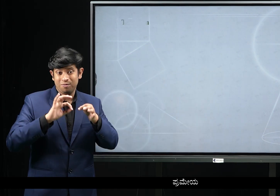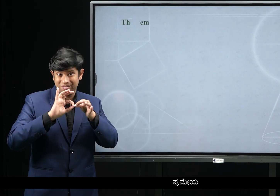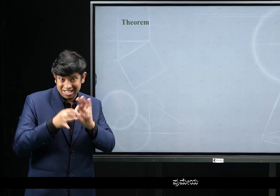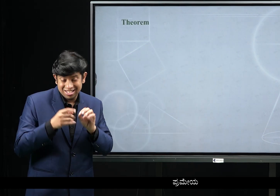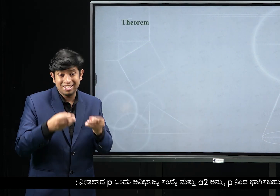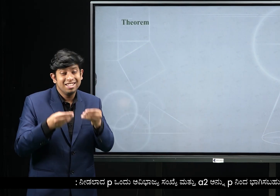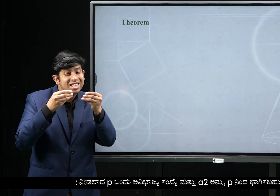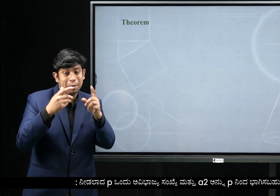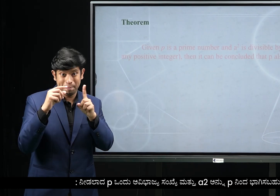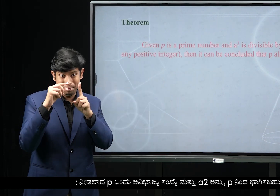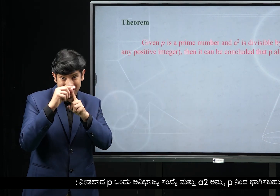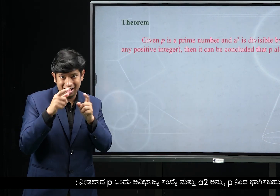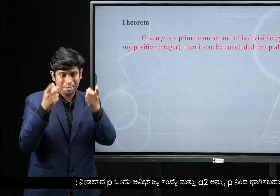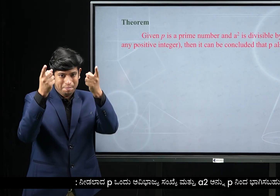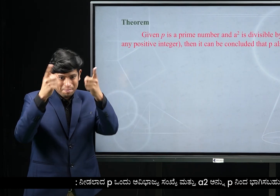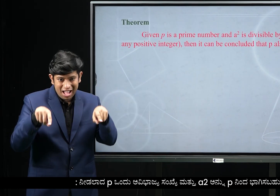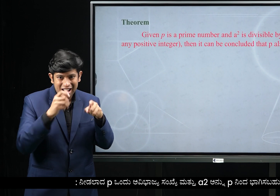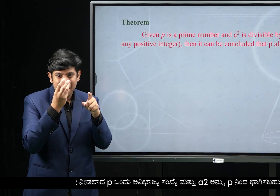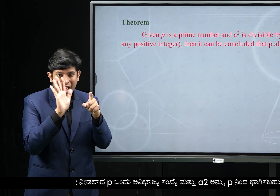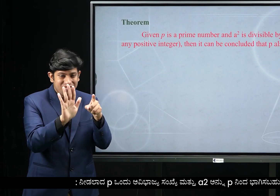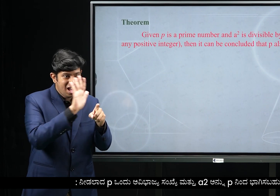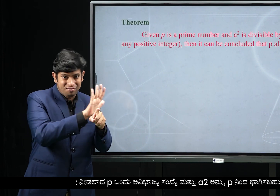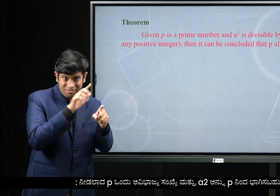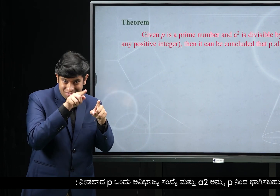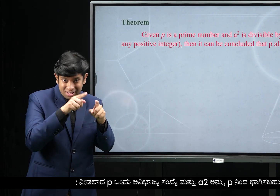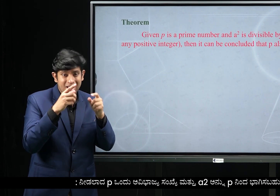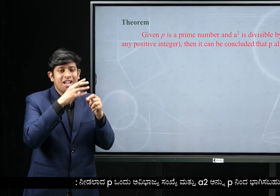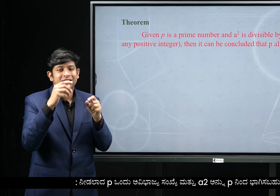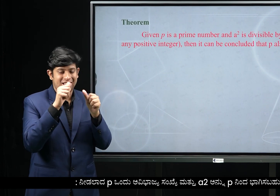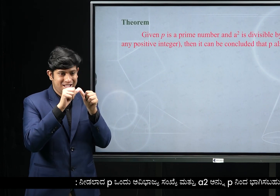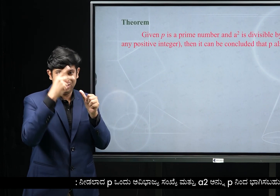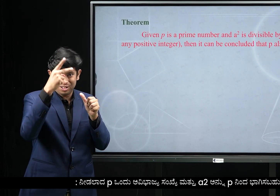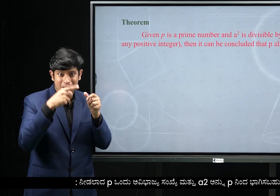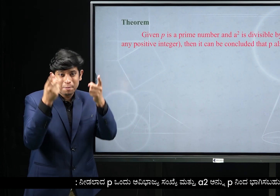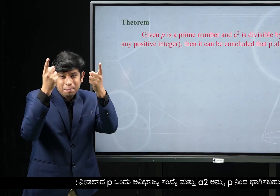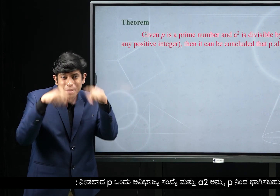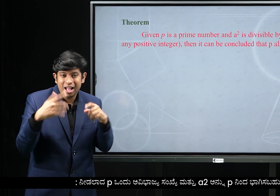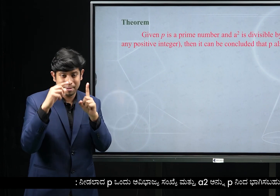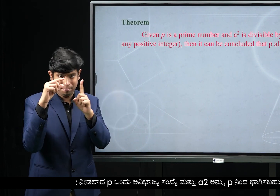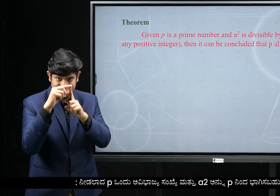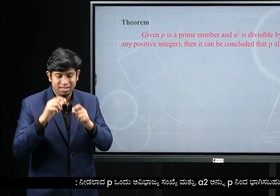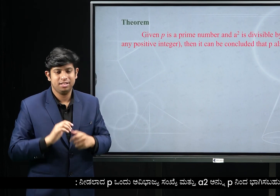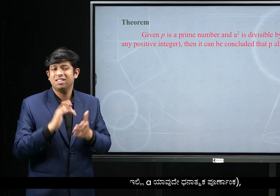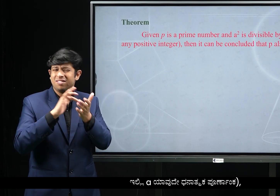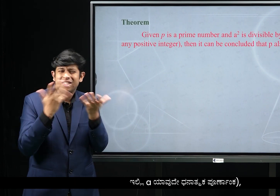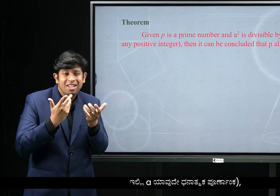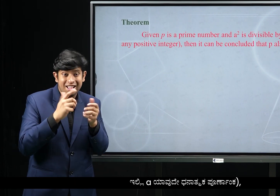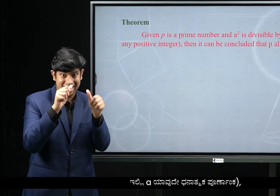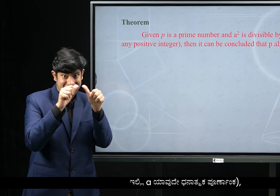ಪ್ರಮೇಯ. ನೀಡಲಾದ p ಒಂದು ಅವಿಭಾಜ್ಯ ಸಂಖ್ಯೆ ಮತ್ತು a² ಅನ್ನು p ನಿಂದ ಭಾಗಿಸಬಹುದು. ಇಲ್ಲಿ a